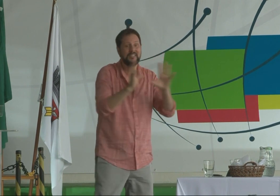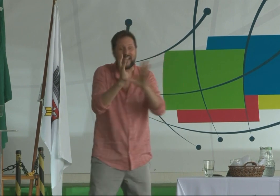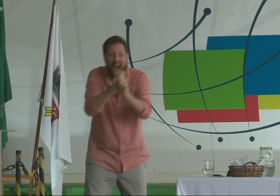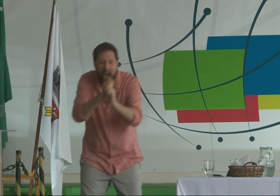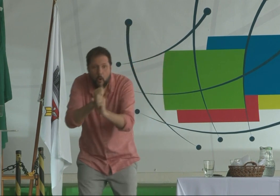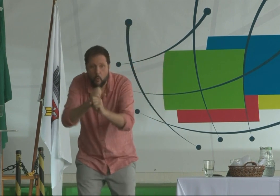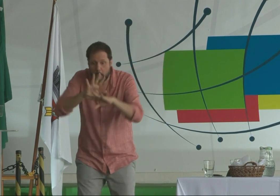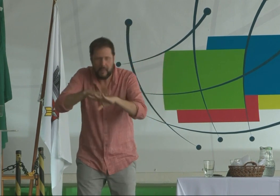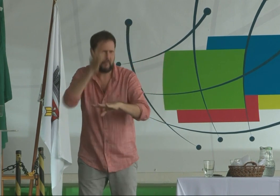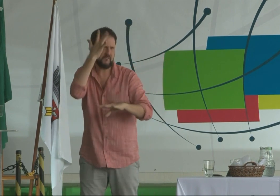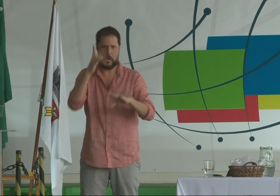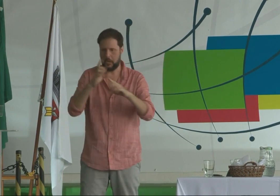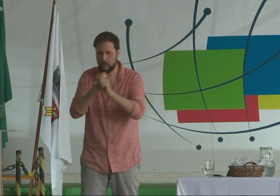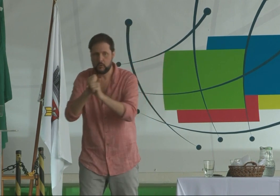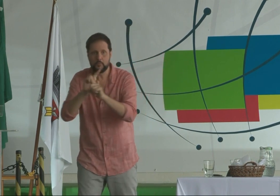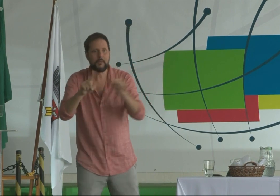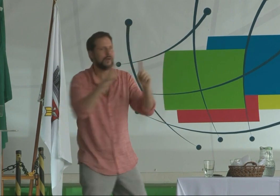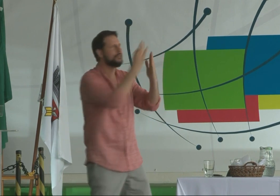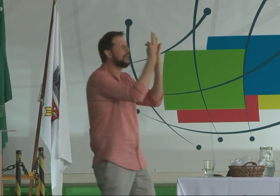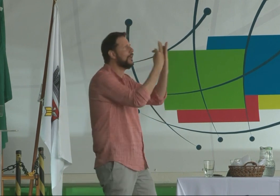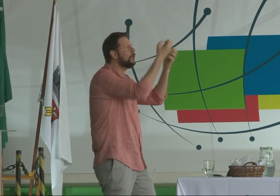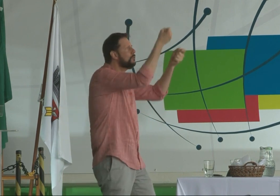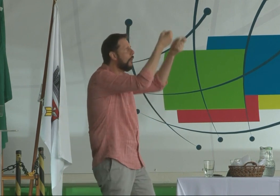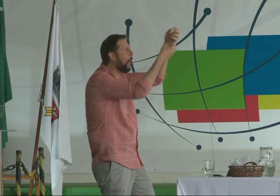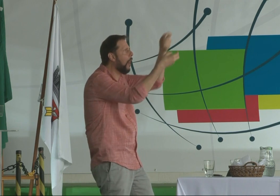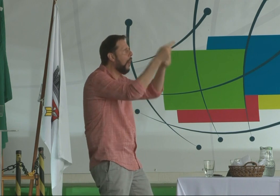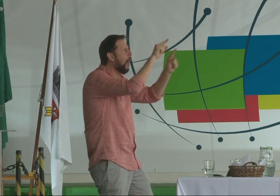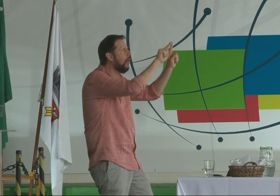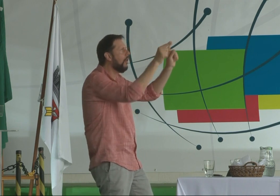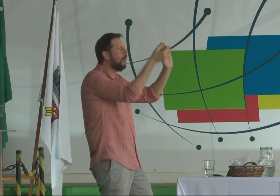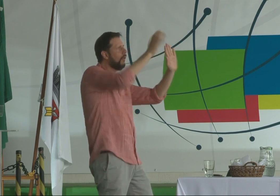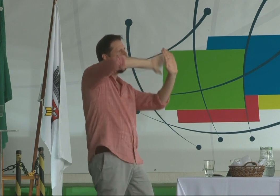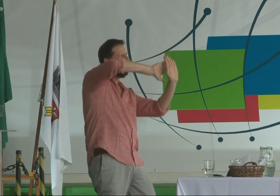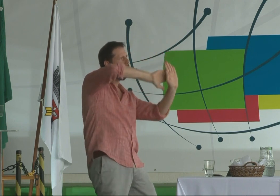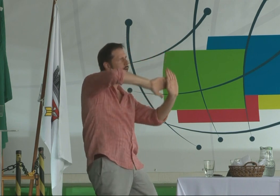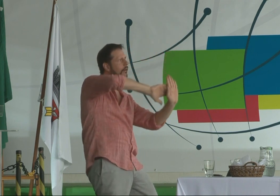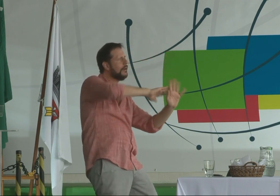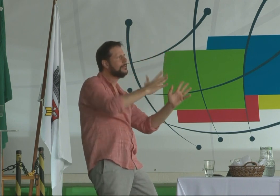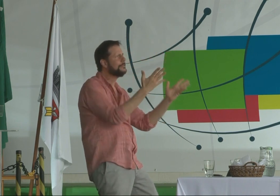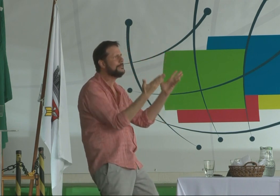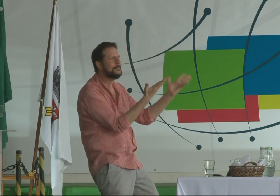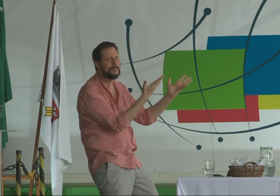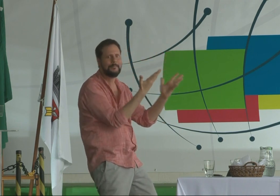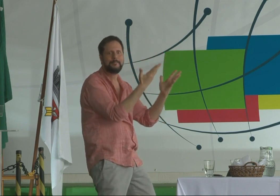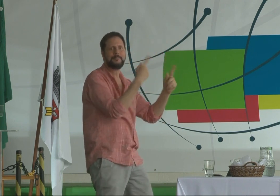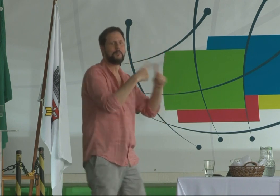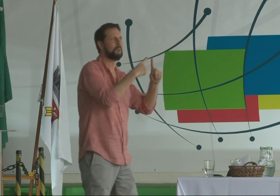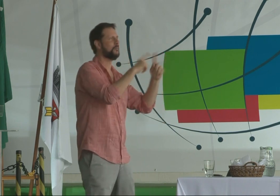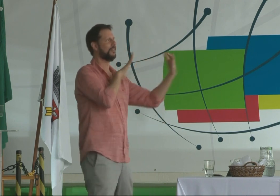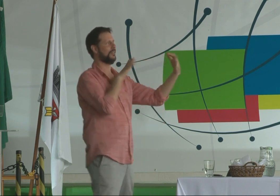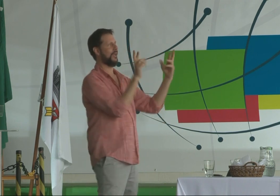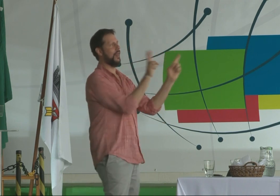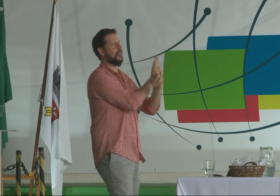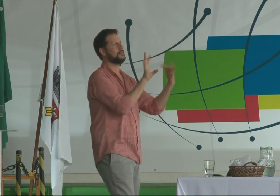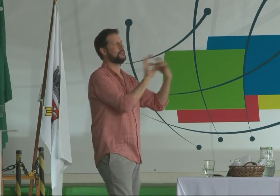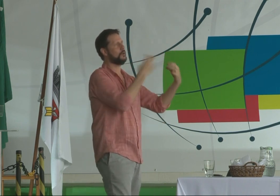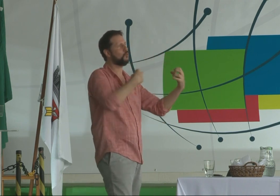problema. Mas a questão de cálculos, enfim, é muito fácil. Mas aquele texto que explica a questão abstratas, como funcionam as fórmulas.